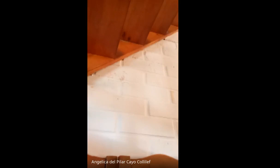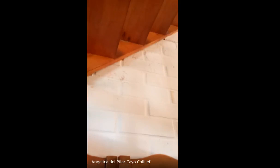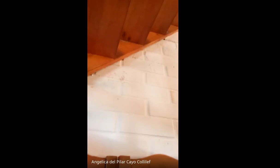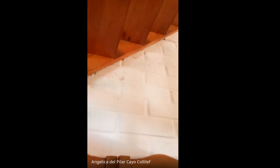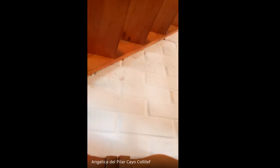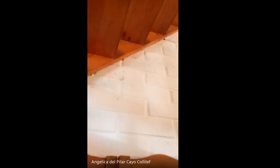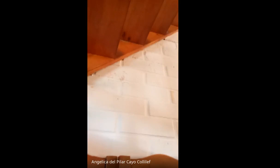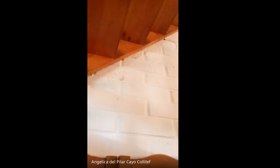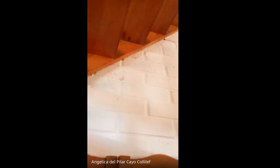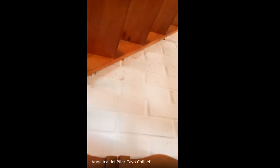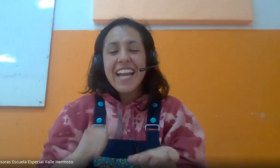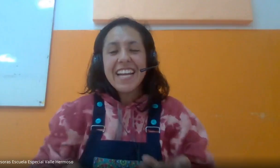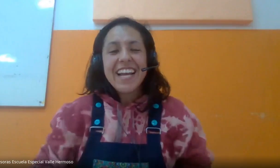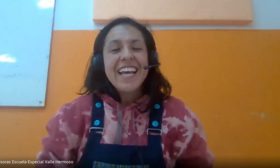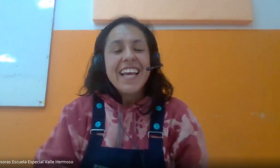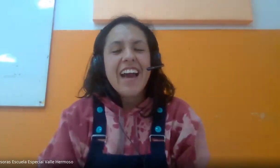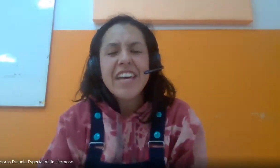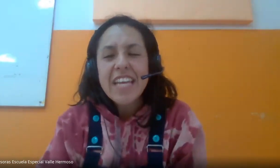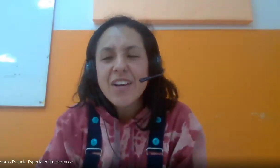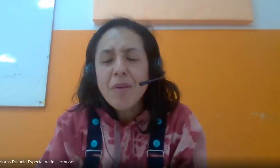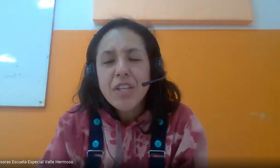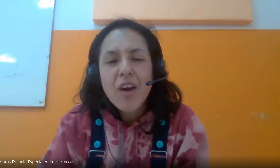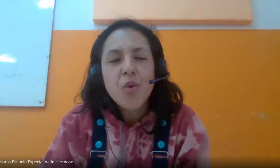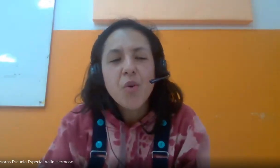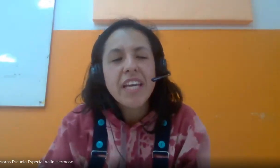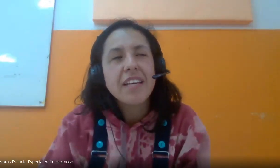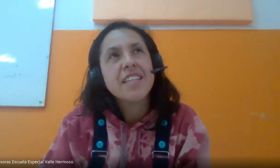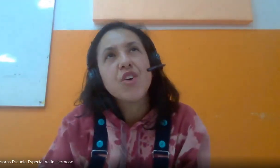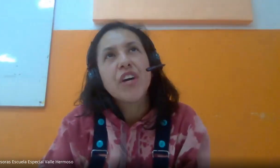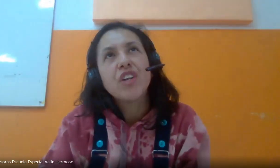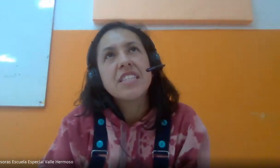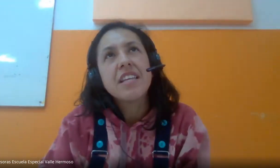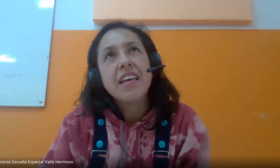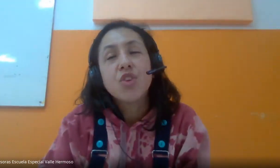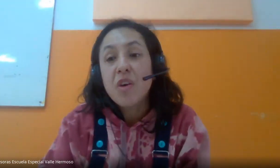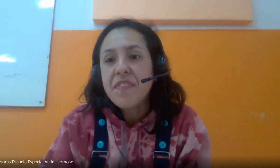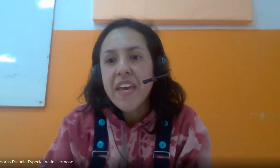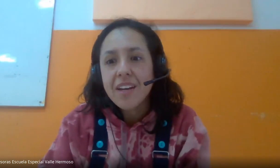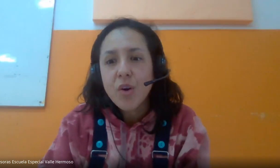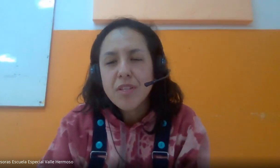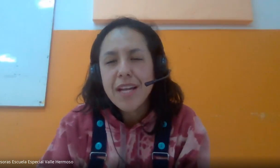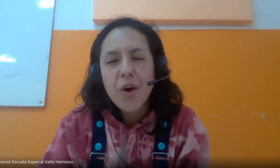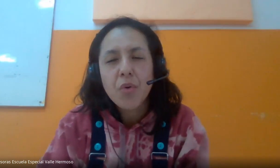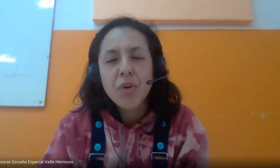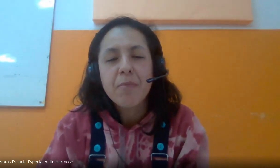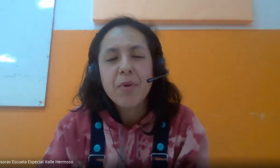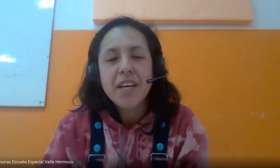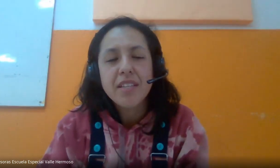Del ministerio del. Bien. A ver, ¿y cómo se les ocurre que, si yo quiero decir que estoy bien, cómo se les ocurre que puede